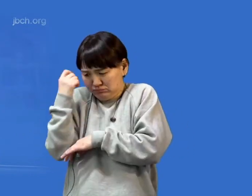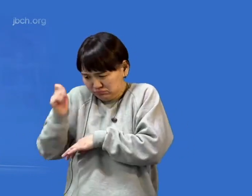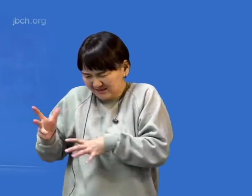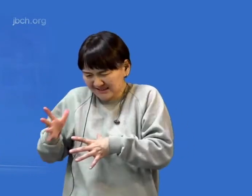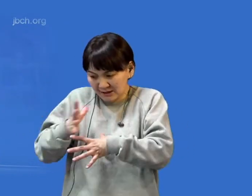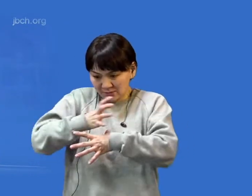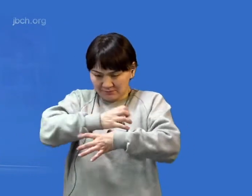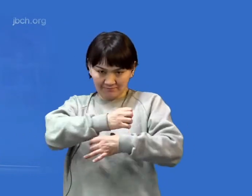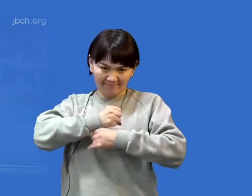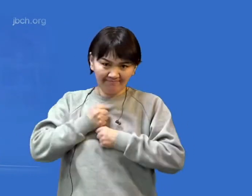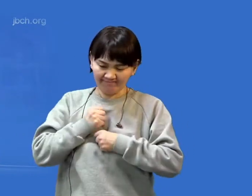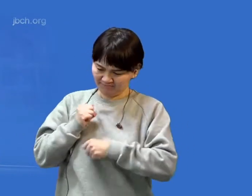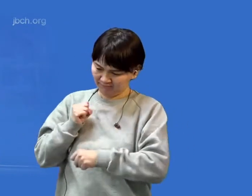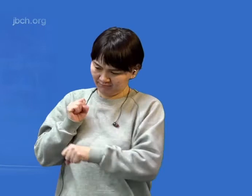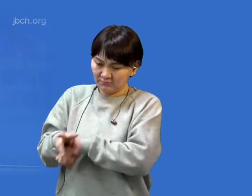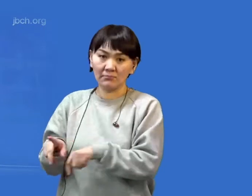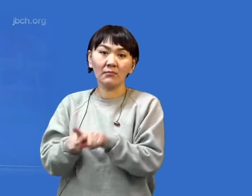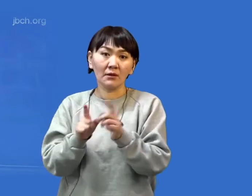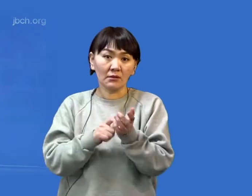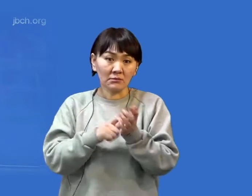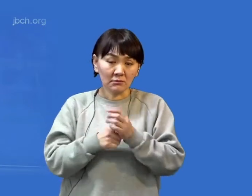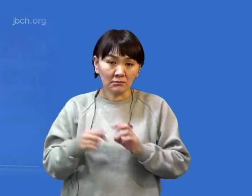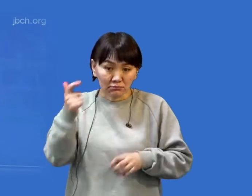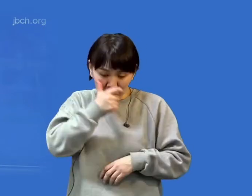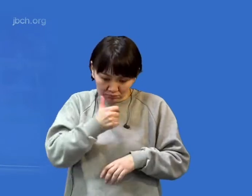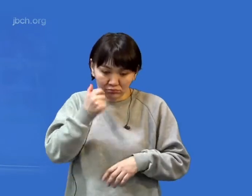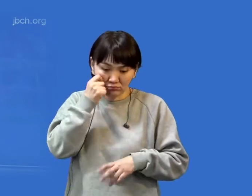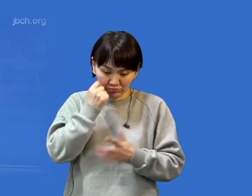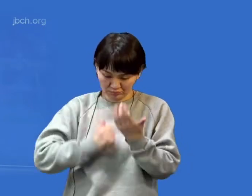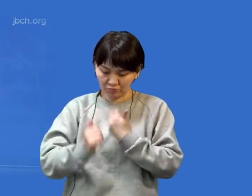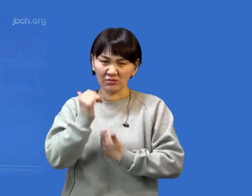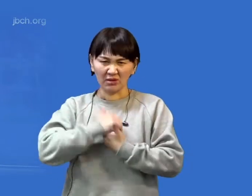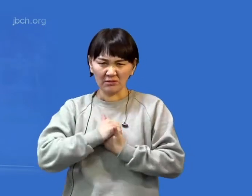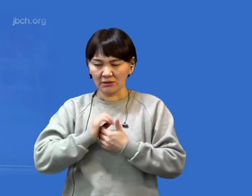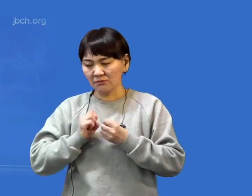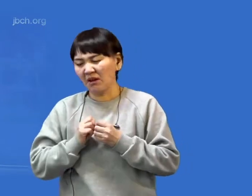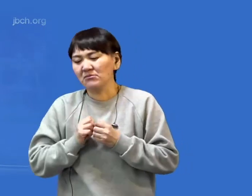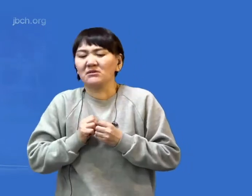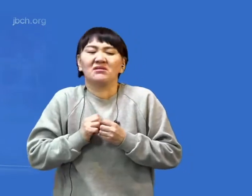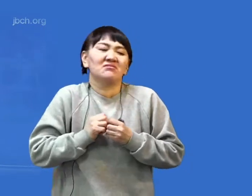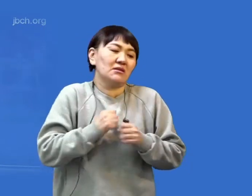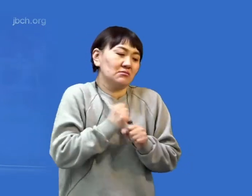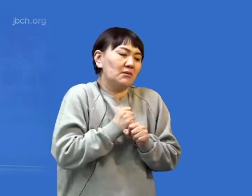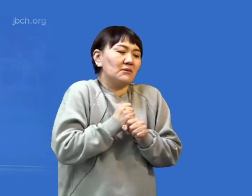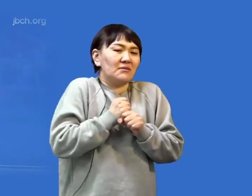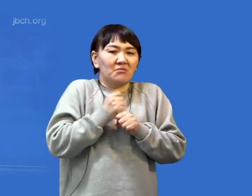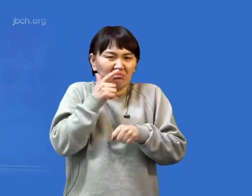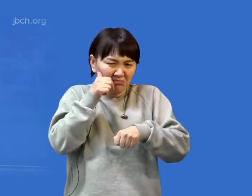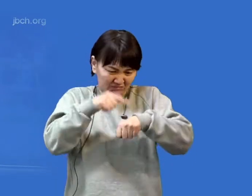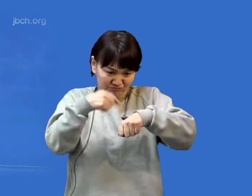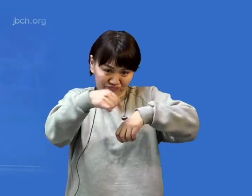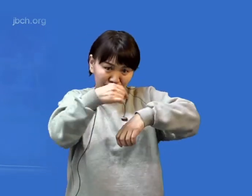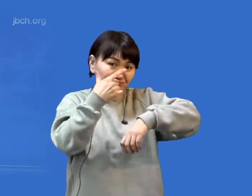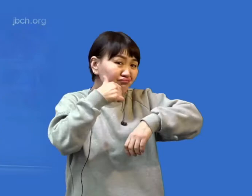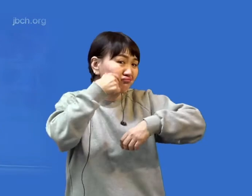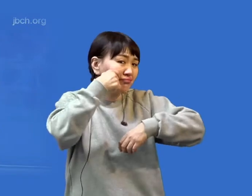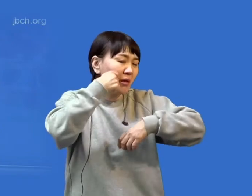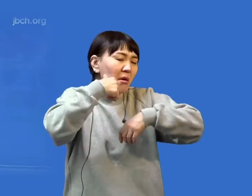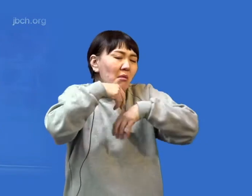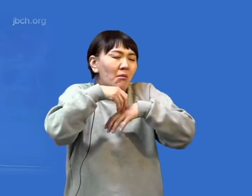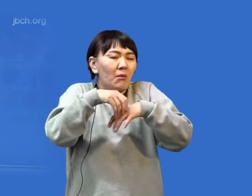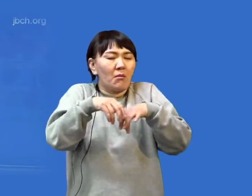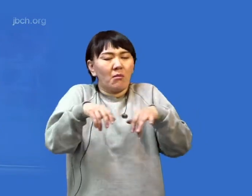Энэ би энэ дотор бол үгүй мэдээж хийх дурггүй шүү дээ. Ажил хийх дурггүй энэ бий бол. Сурагч хүн хичээлээ хийнэ